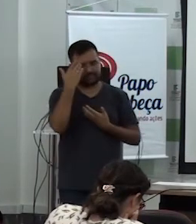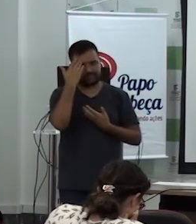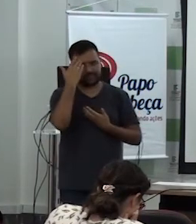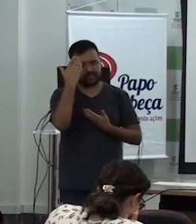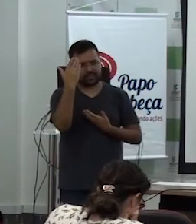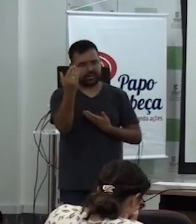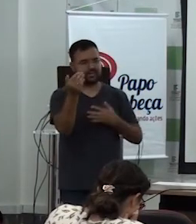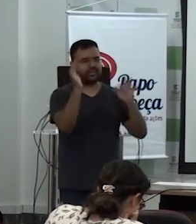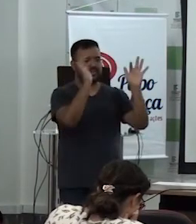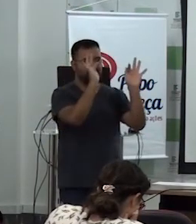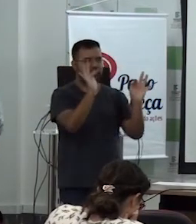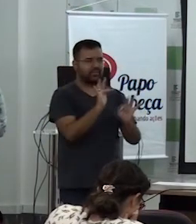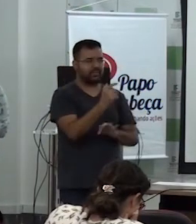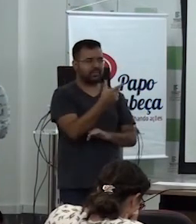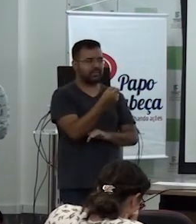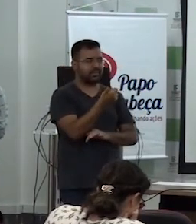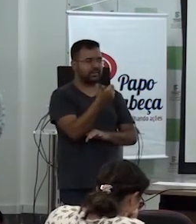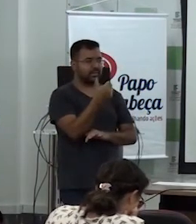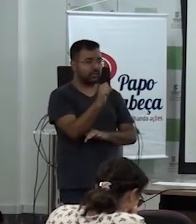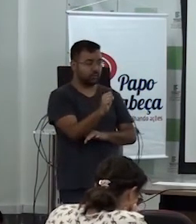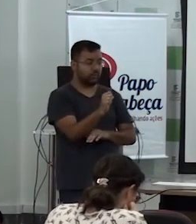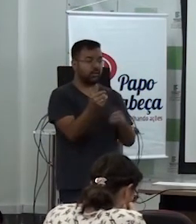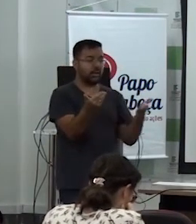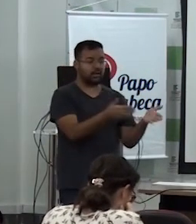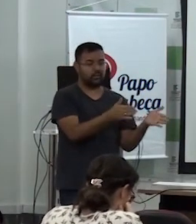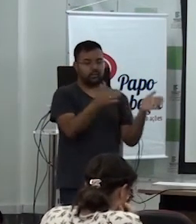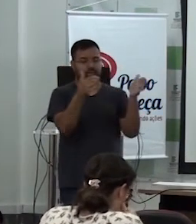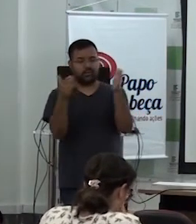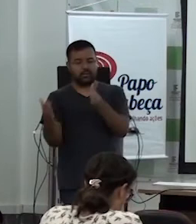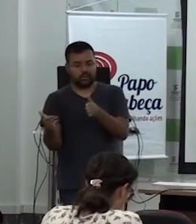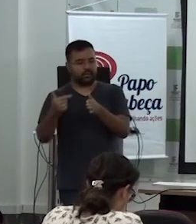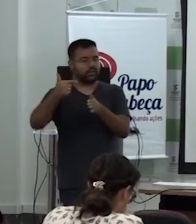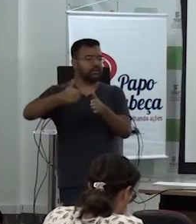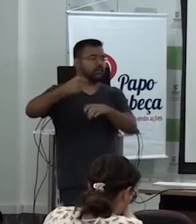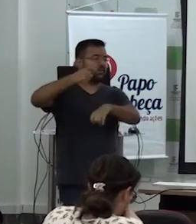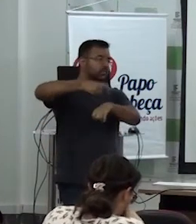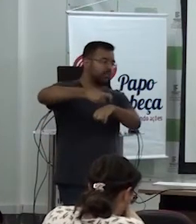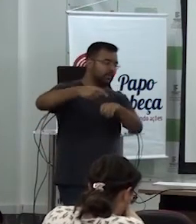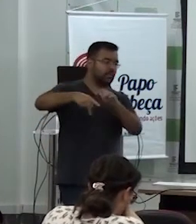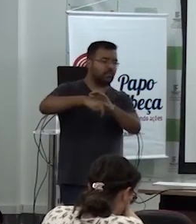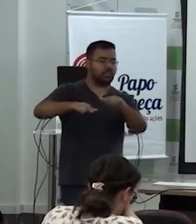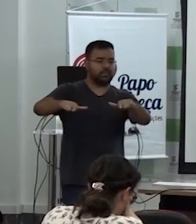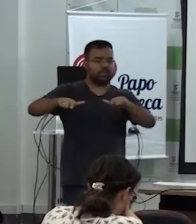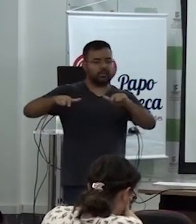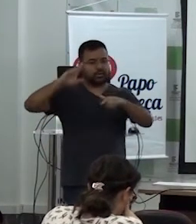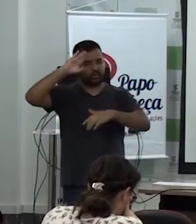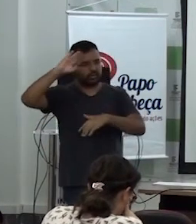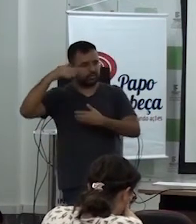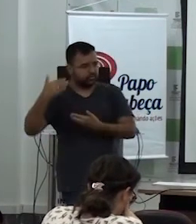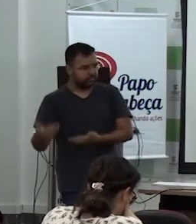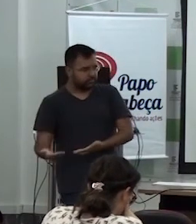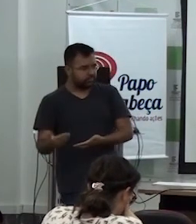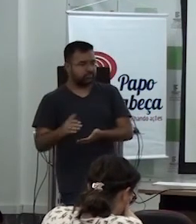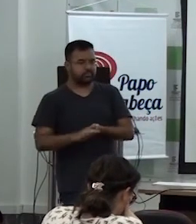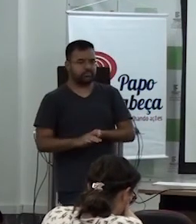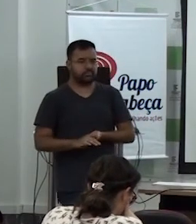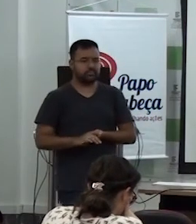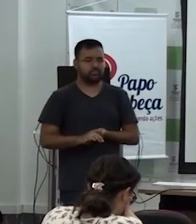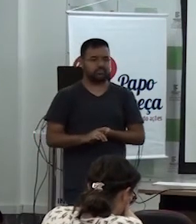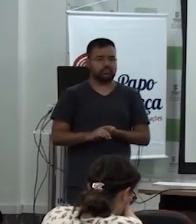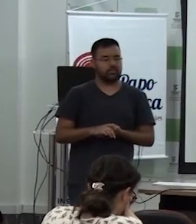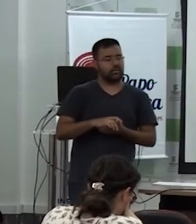feliz 2018, e a gente vai passar agora para a segunda parte do evento, que é a concessão das menções